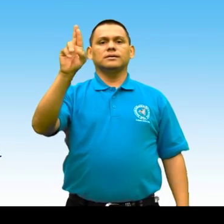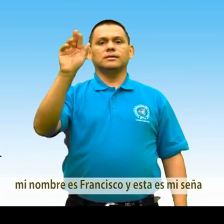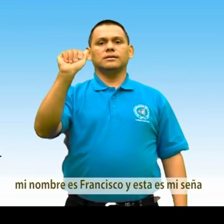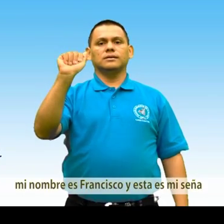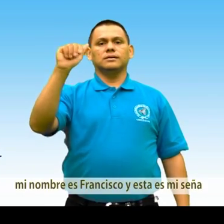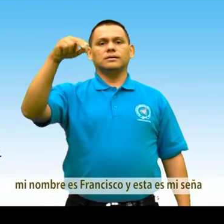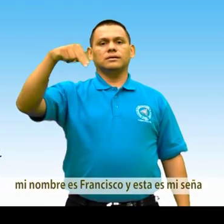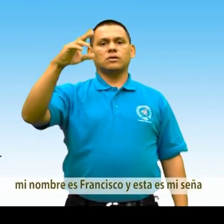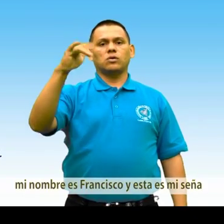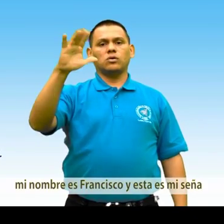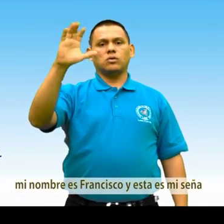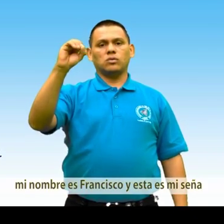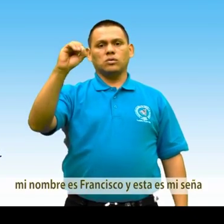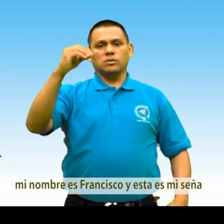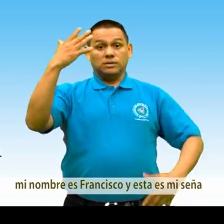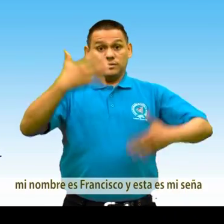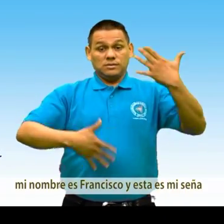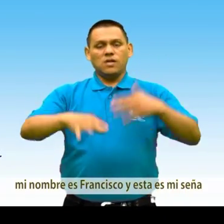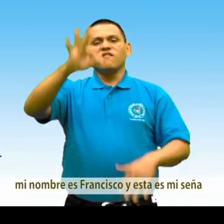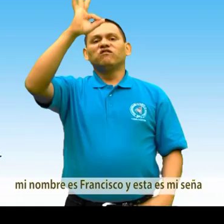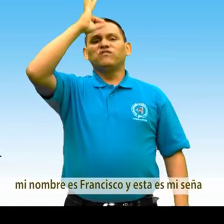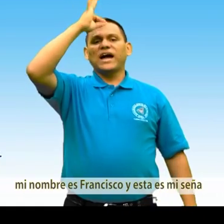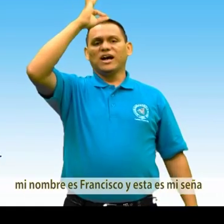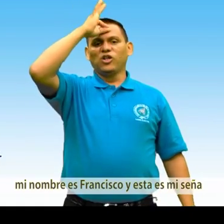Mi nombre es Francisco y esta es mi seña.